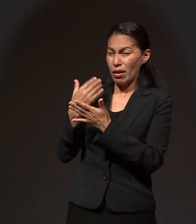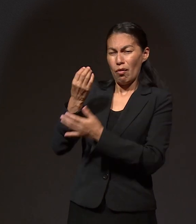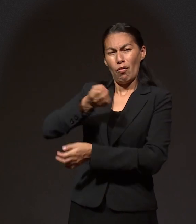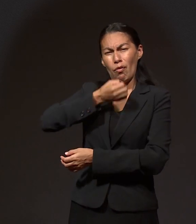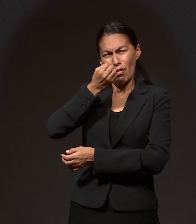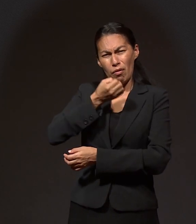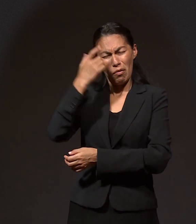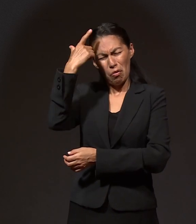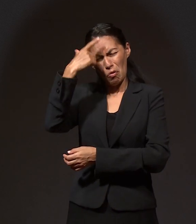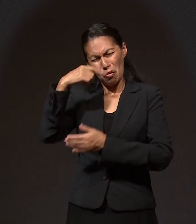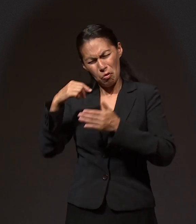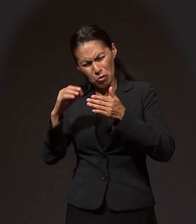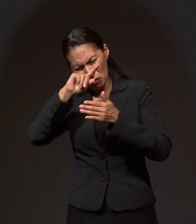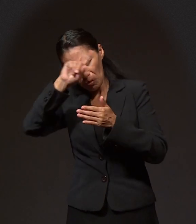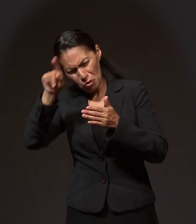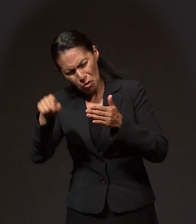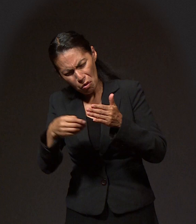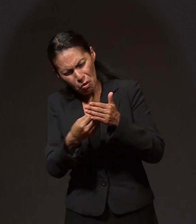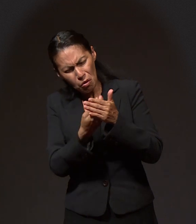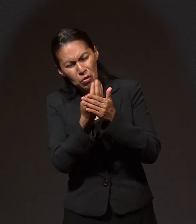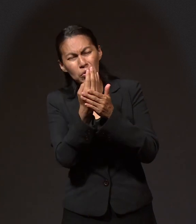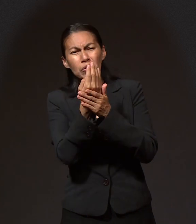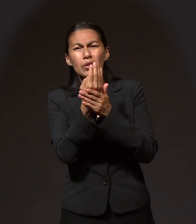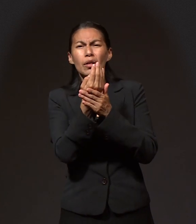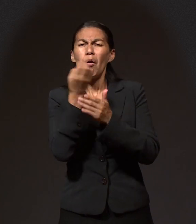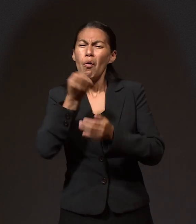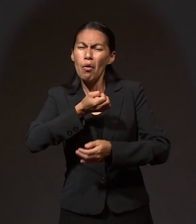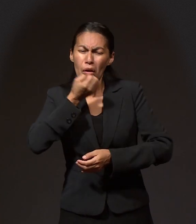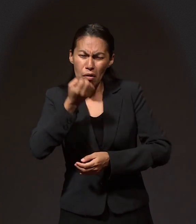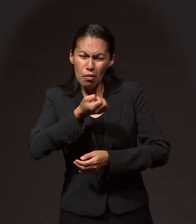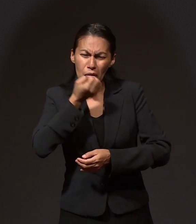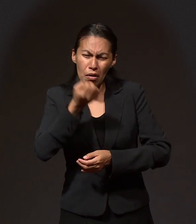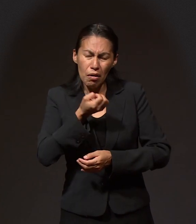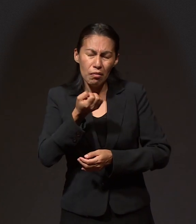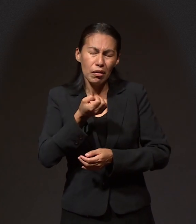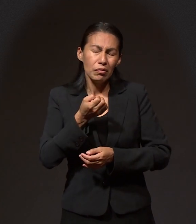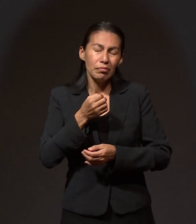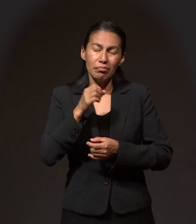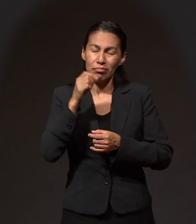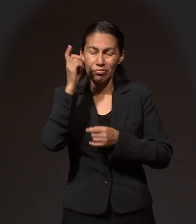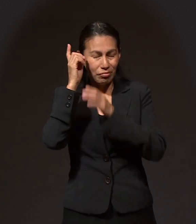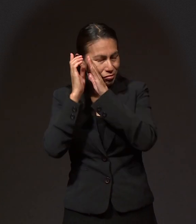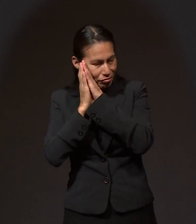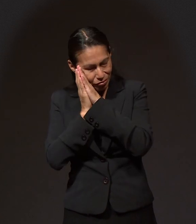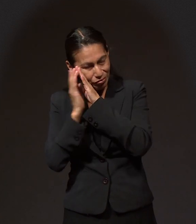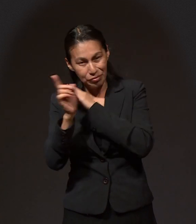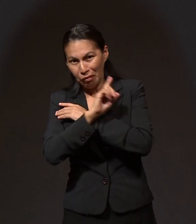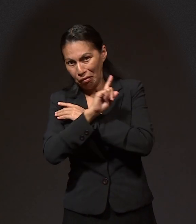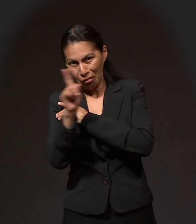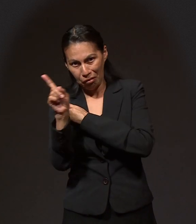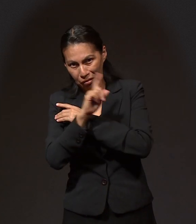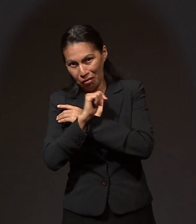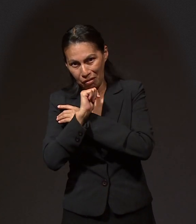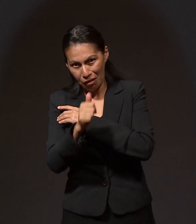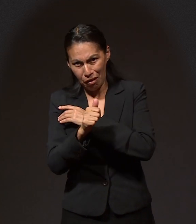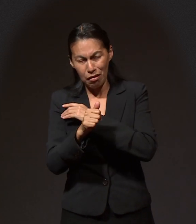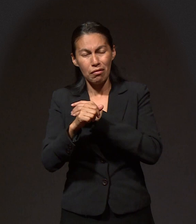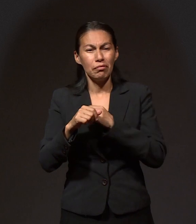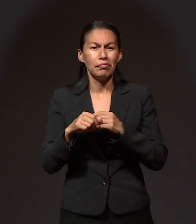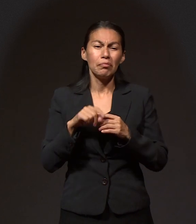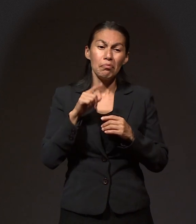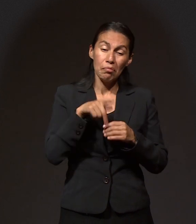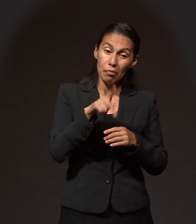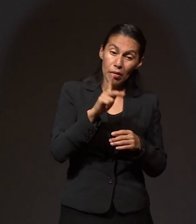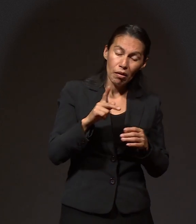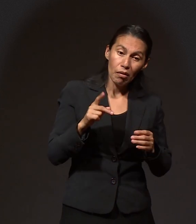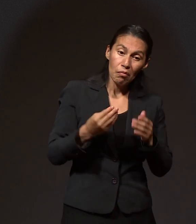revitalizado como si nada como si hubiese descansado es que el Espíritu de Dios cuando estamos en comunión con Dios nos trae vida física y